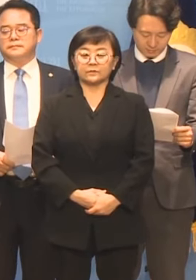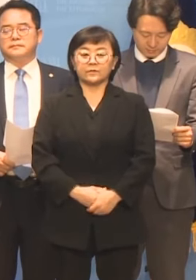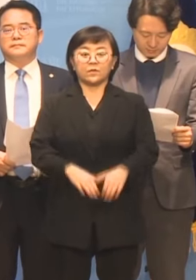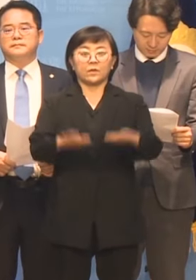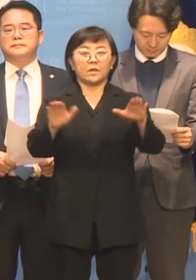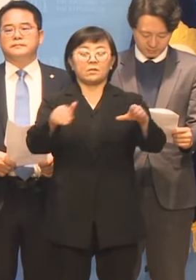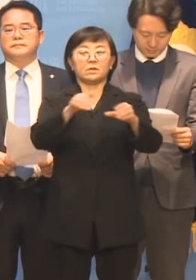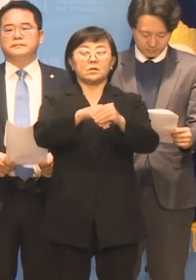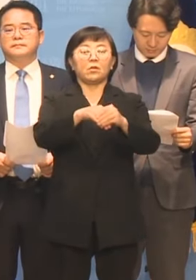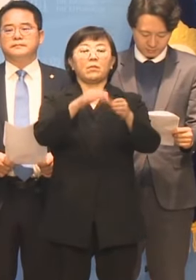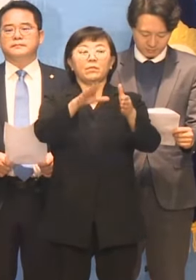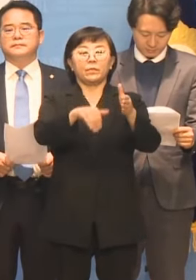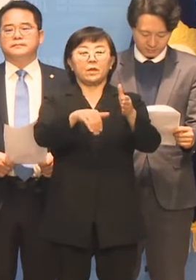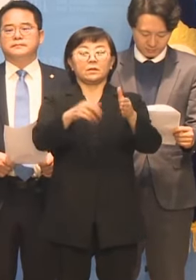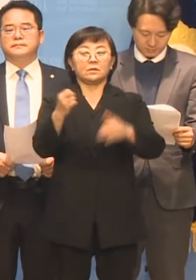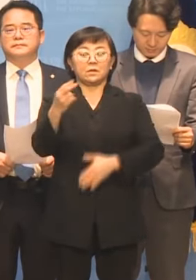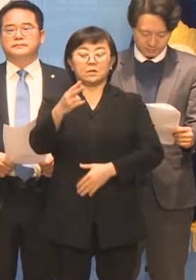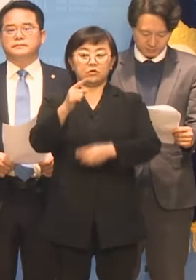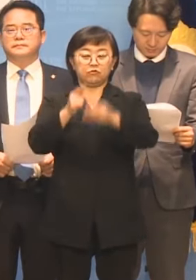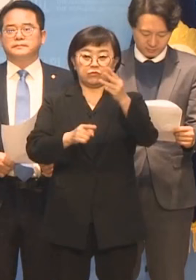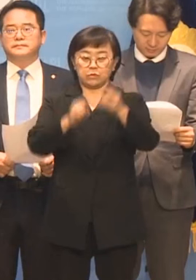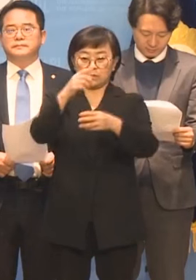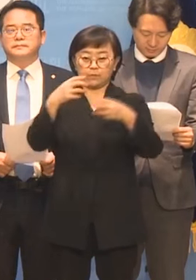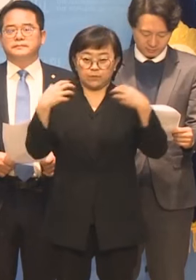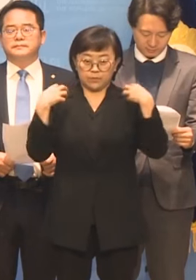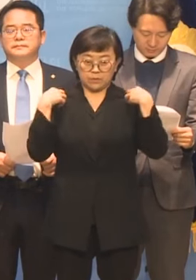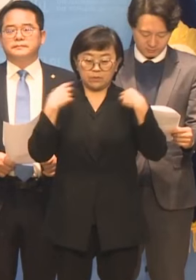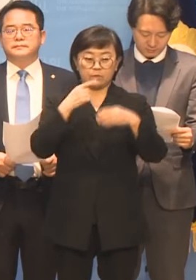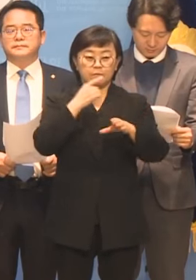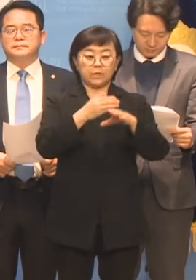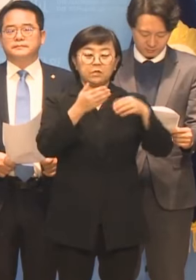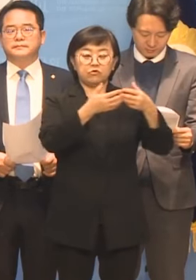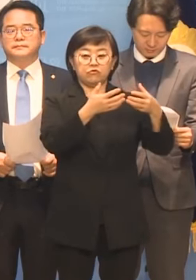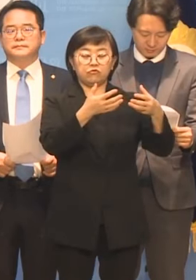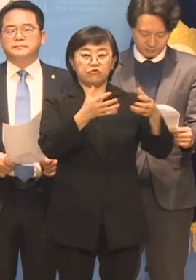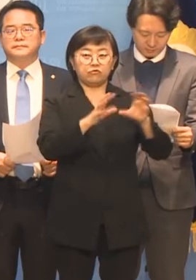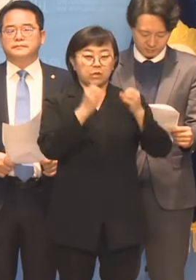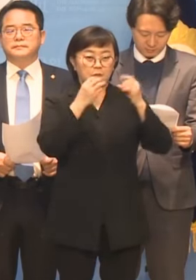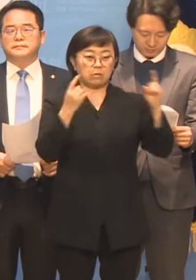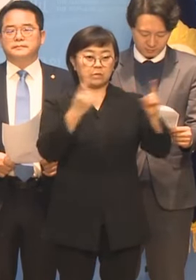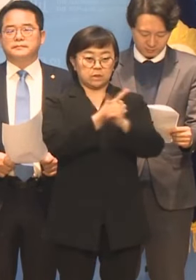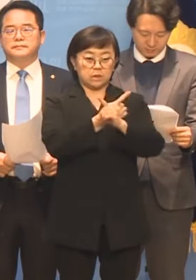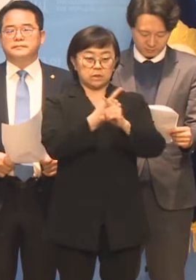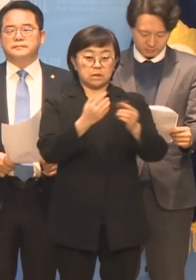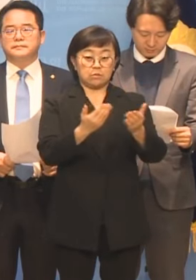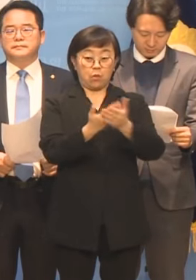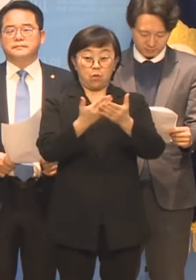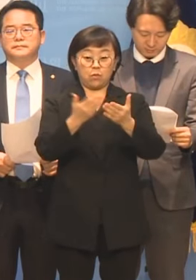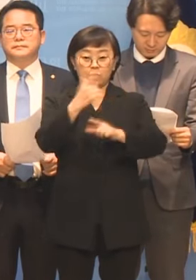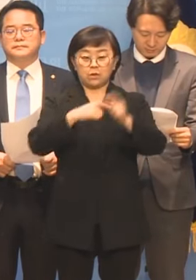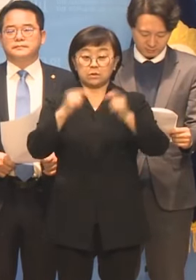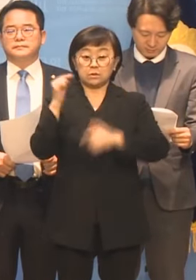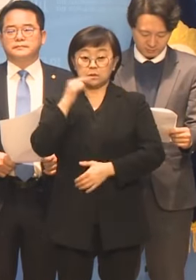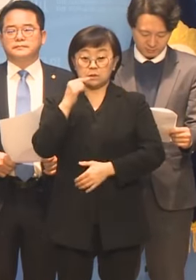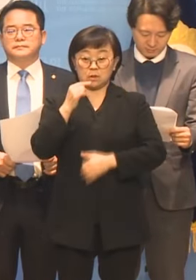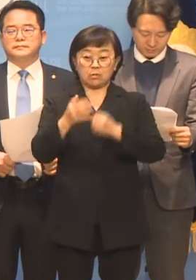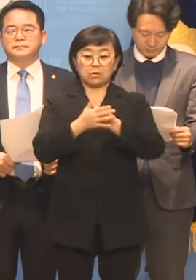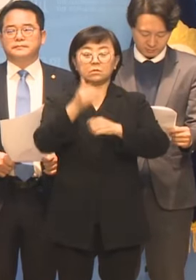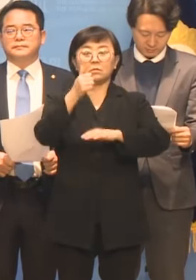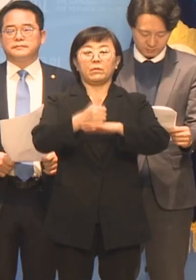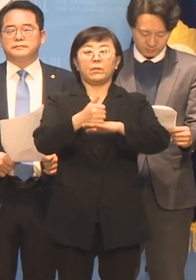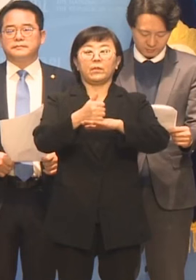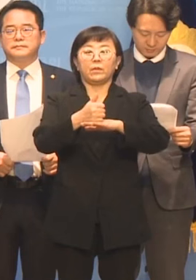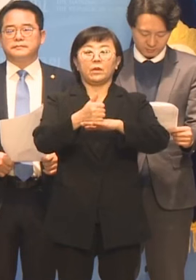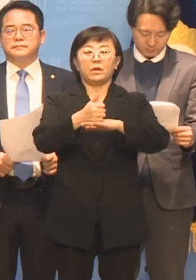이번 총선에서 다시 윤석열 정부 대 민주 개혁 진보 세력의 구도를 강화하고 그